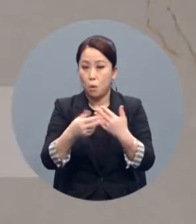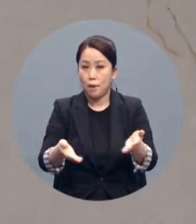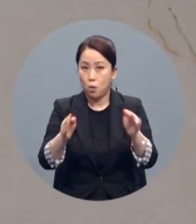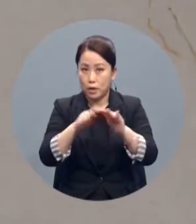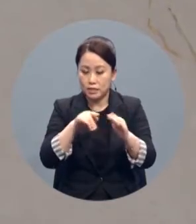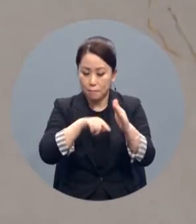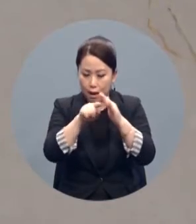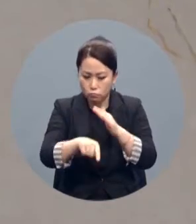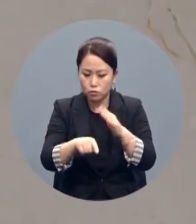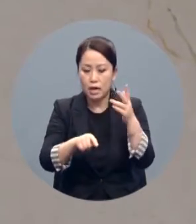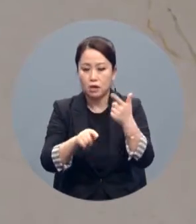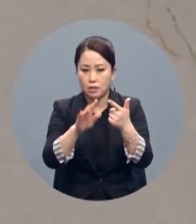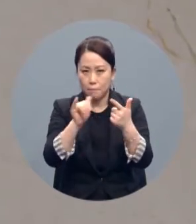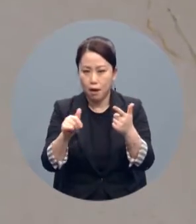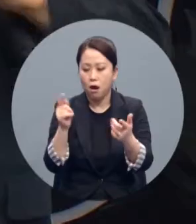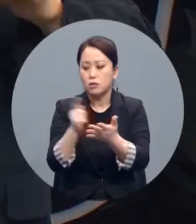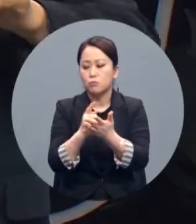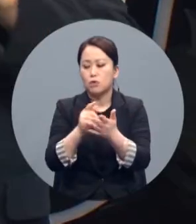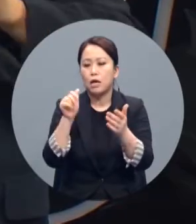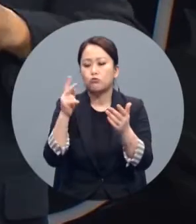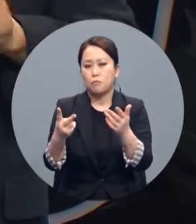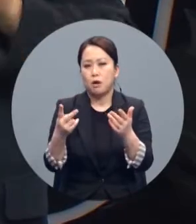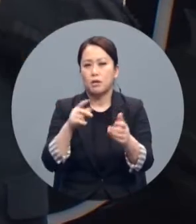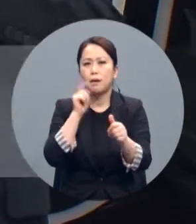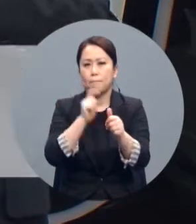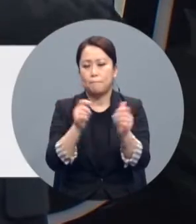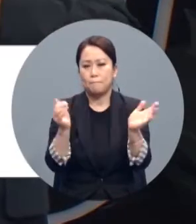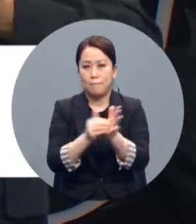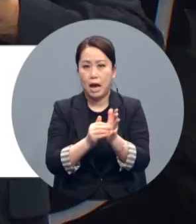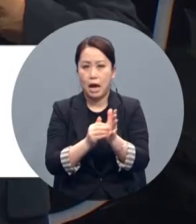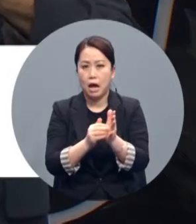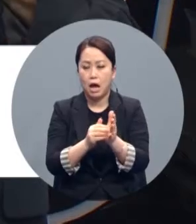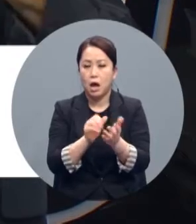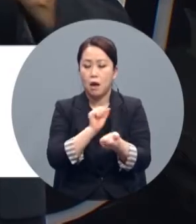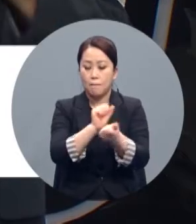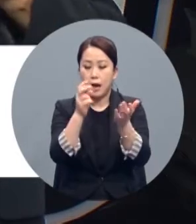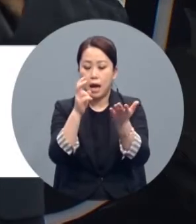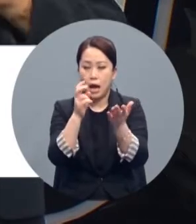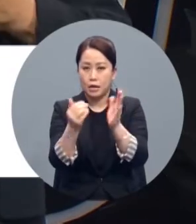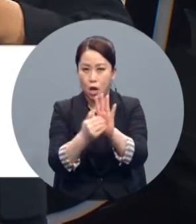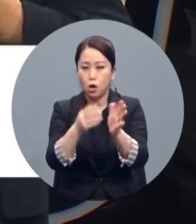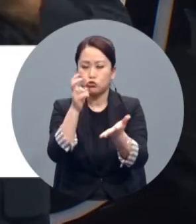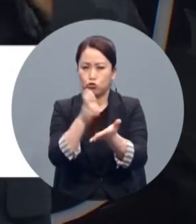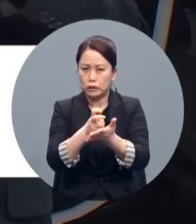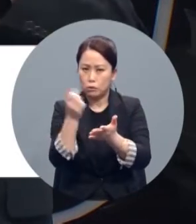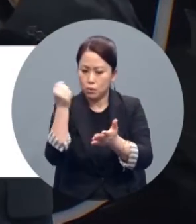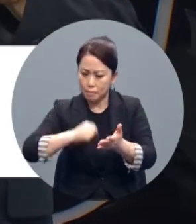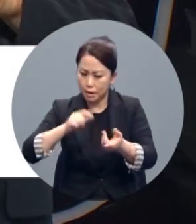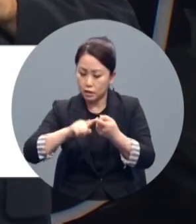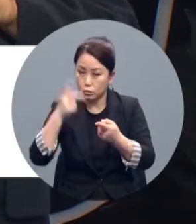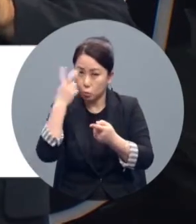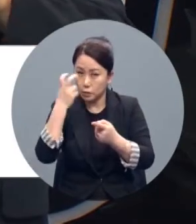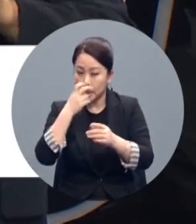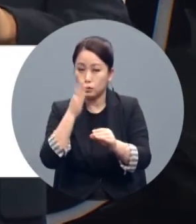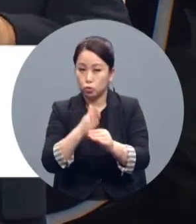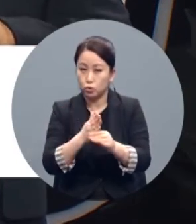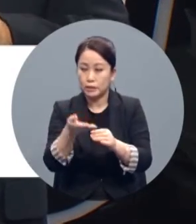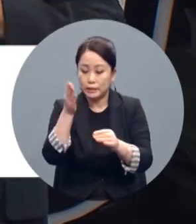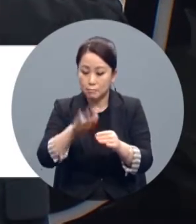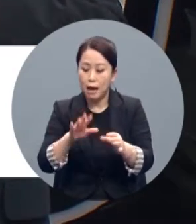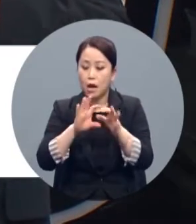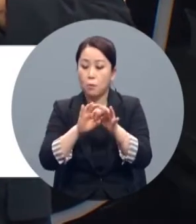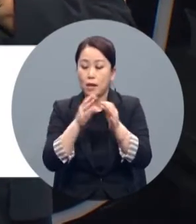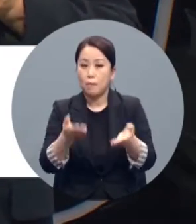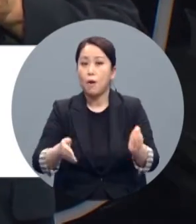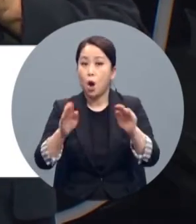또 가면 됐습니다 방역 수치 기반 관련해서 조사를 같이 하고 있습니다마는 해당 시설에 대해서는